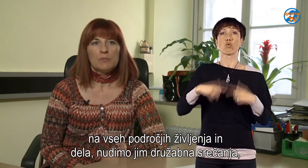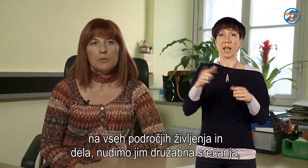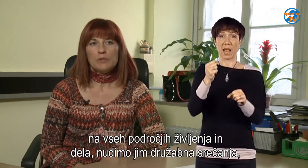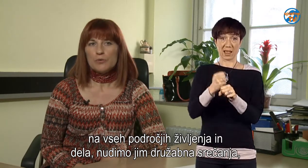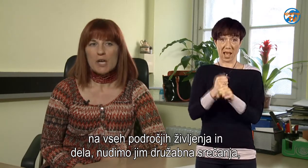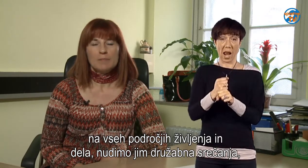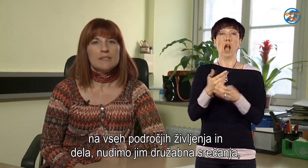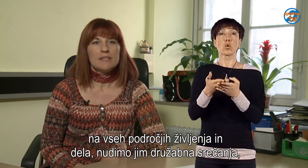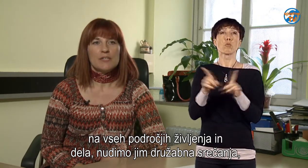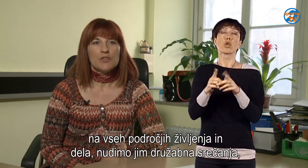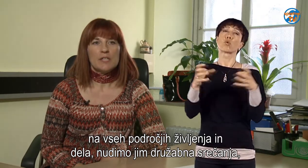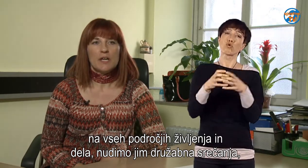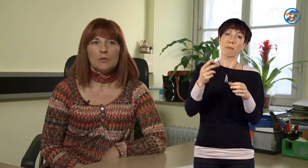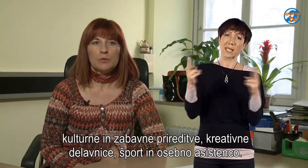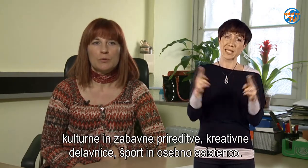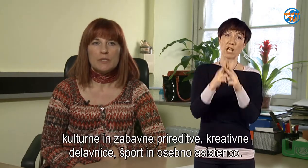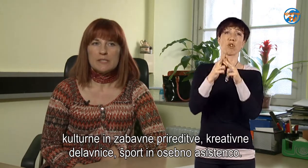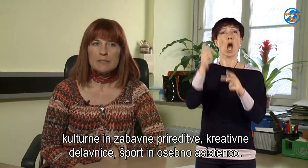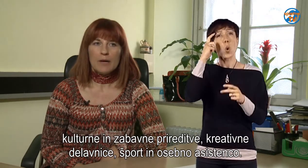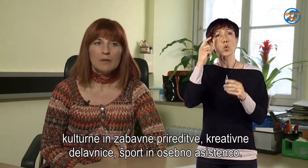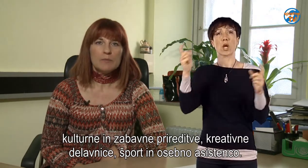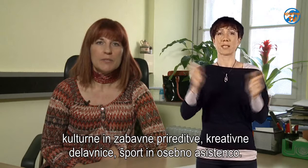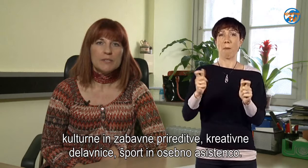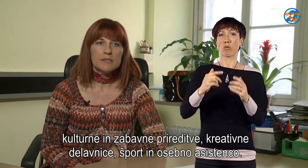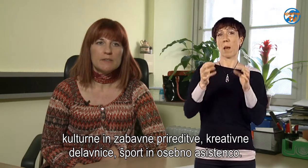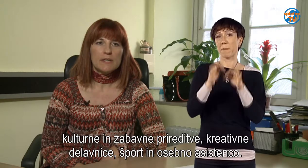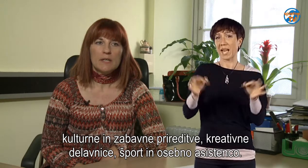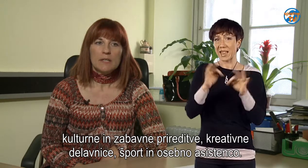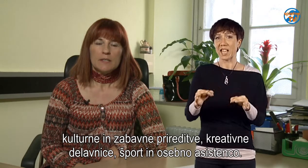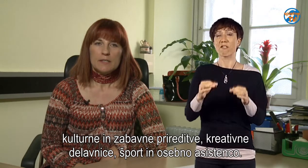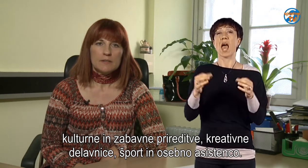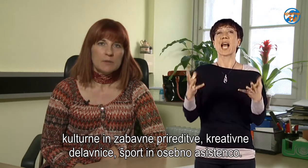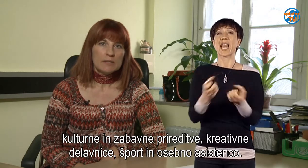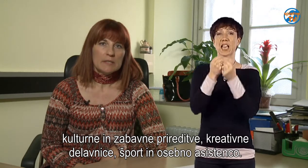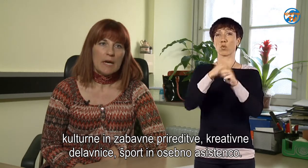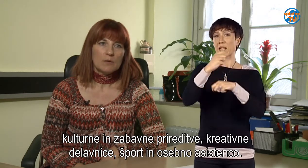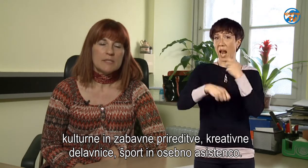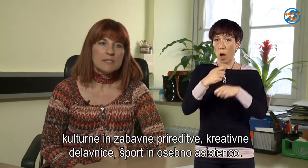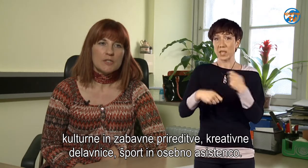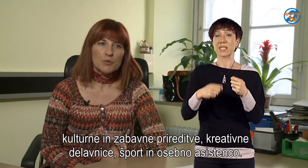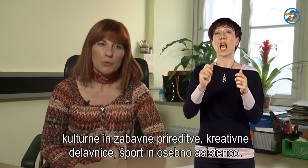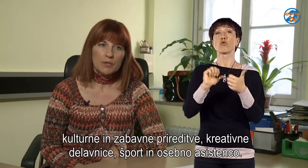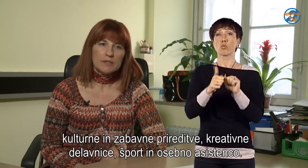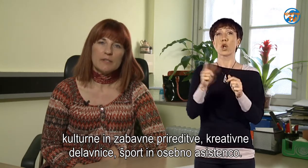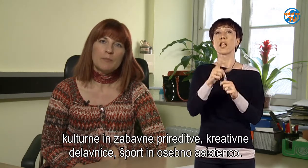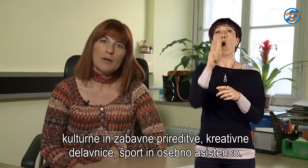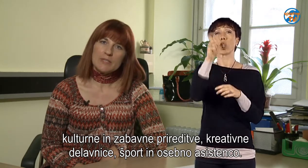tudi družabna srečanja, kulturne in zabavne prireditve, kreativne delavnice, šport in pa